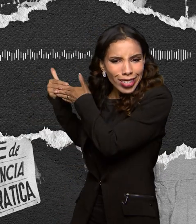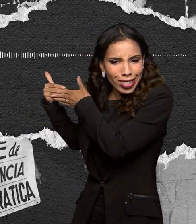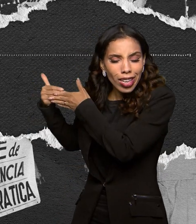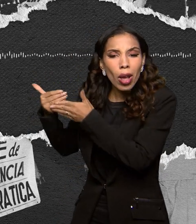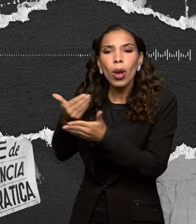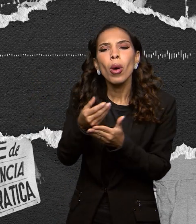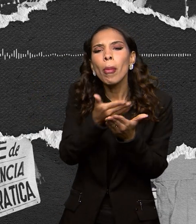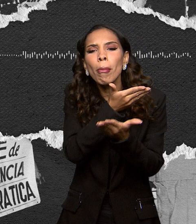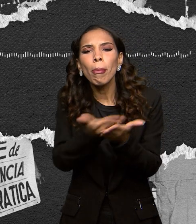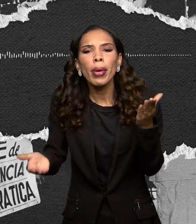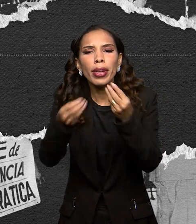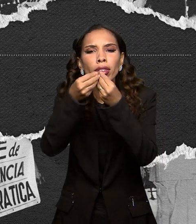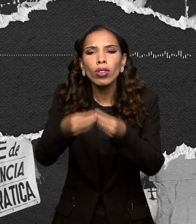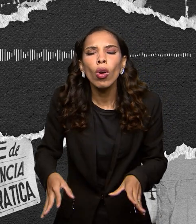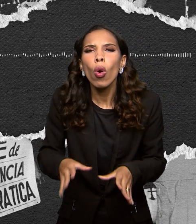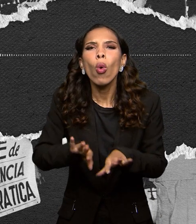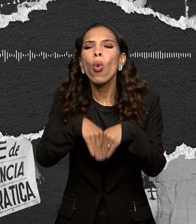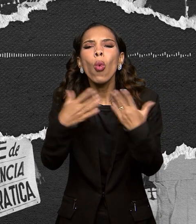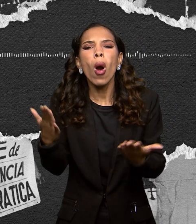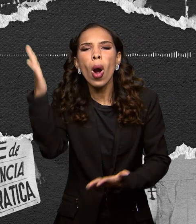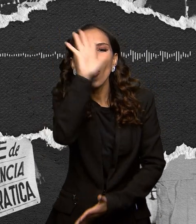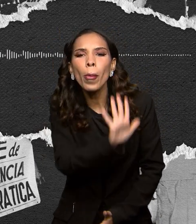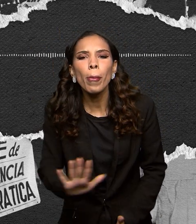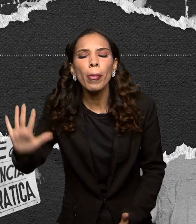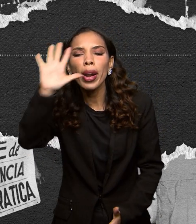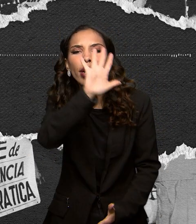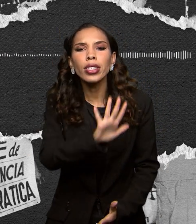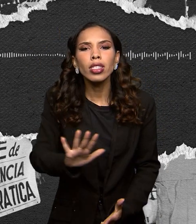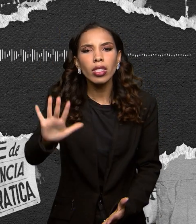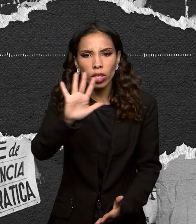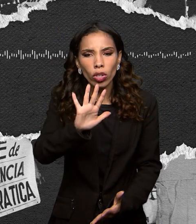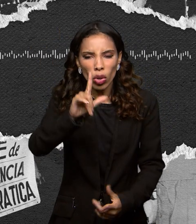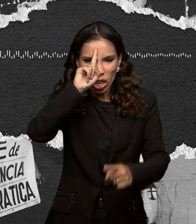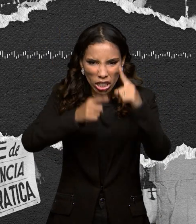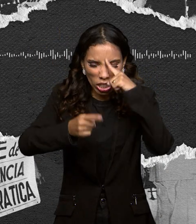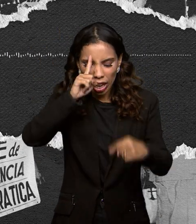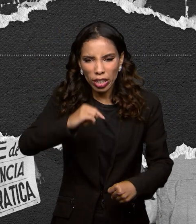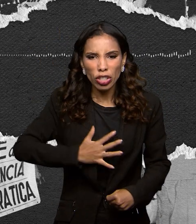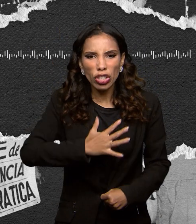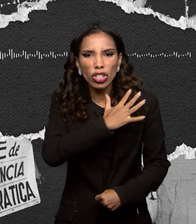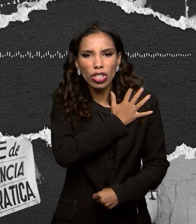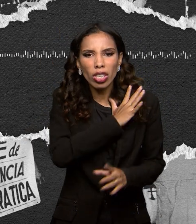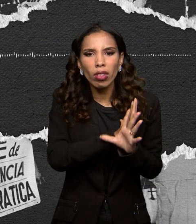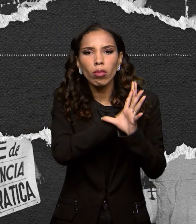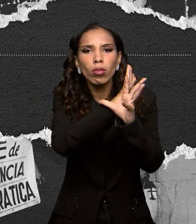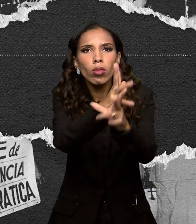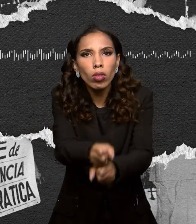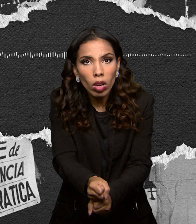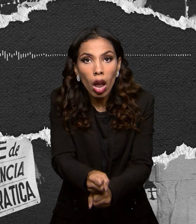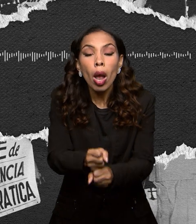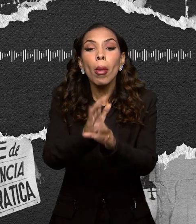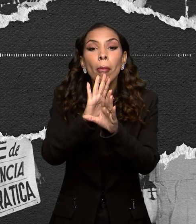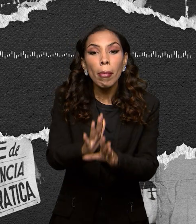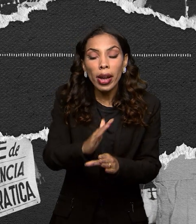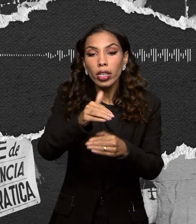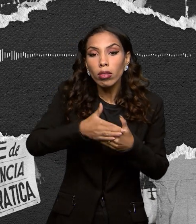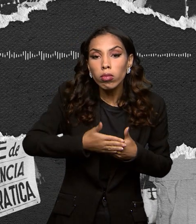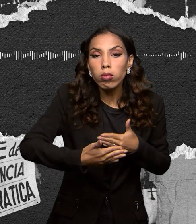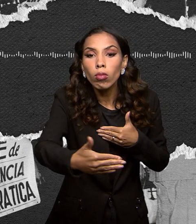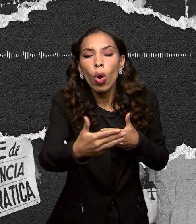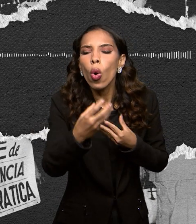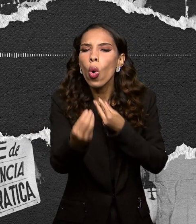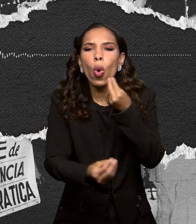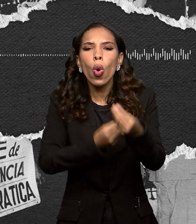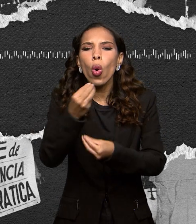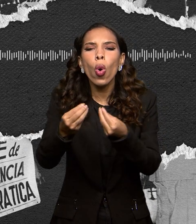Brasil foi esse que a ditadura forjou. Mas nos próximos episódios, o passado que não vingou ganha luz de novo. Vamos detalhar que